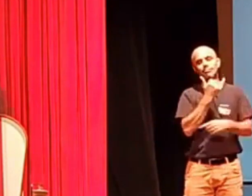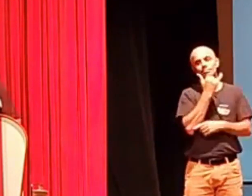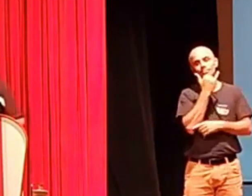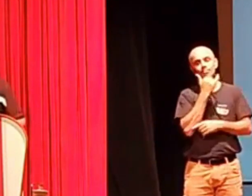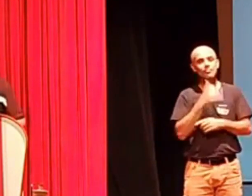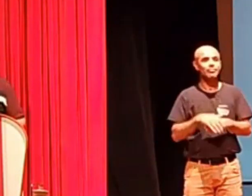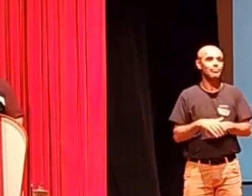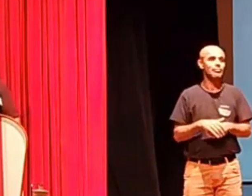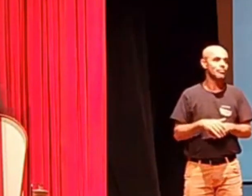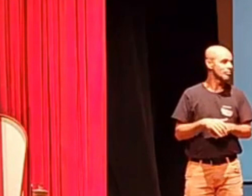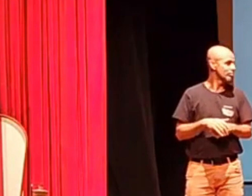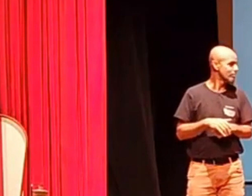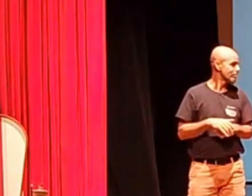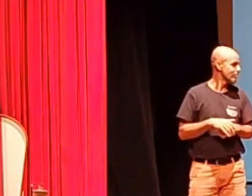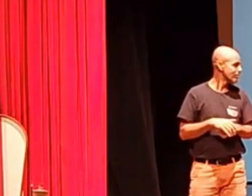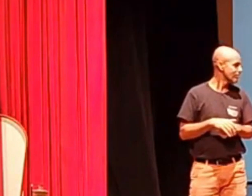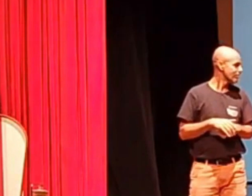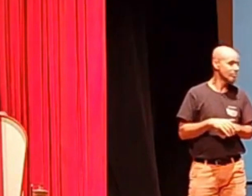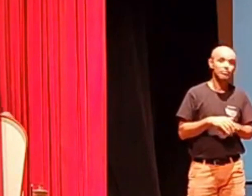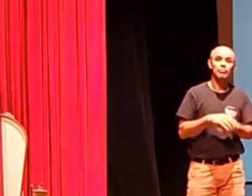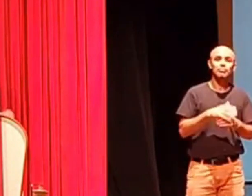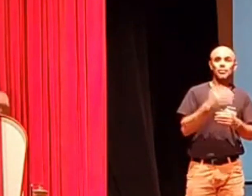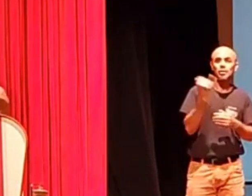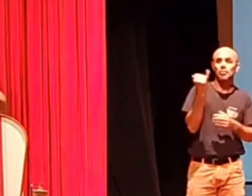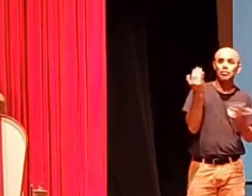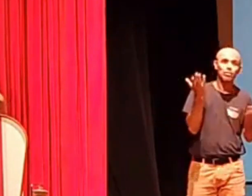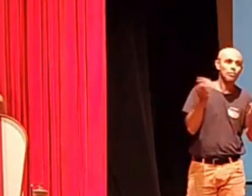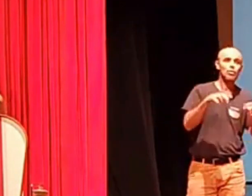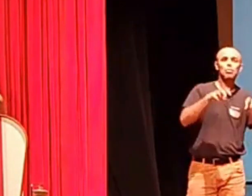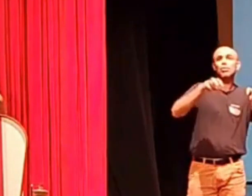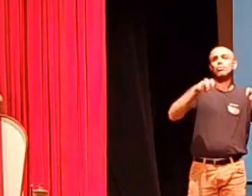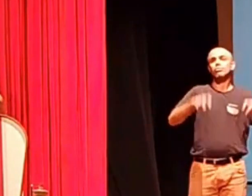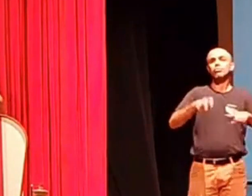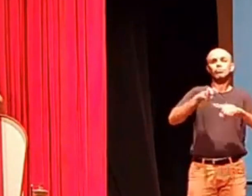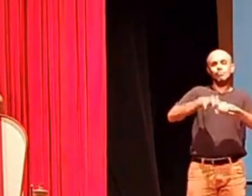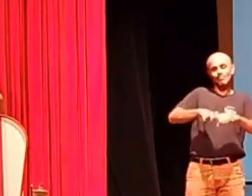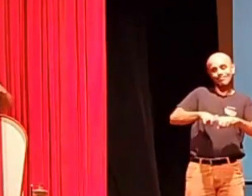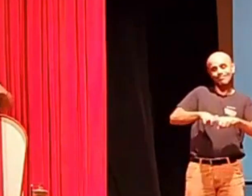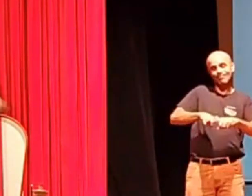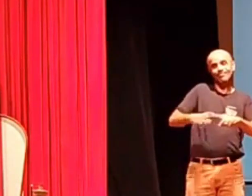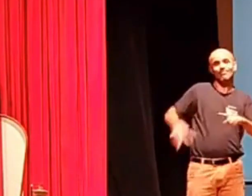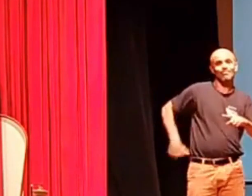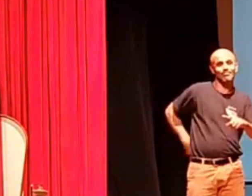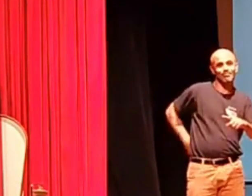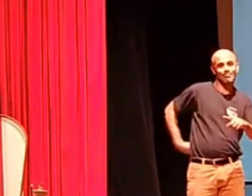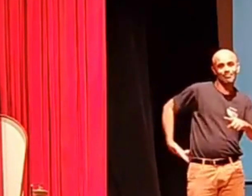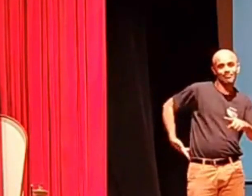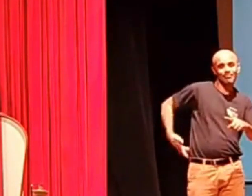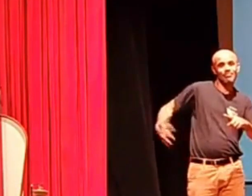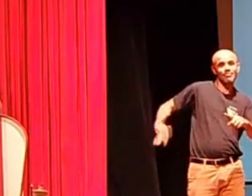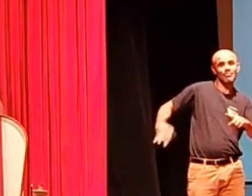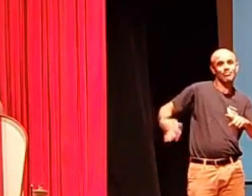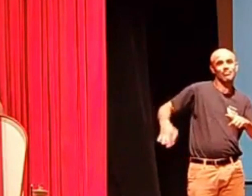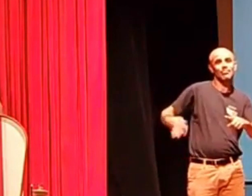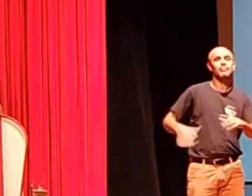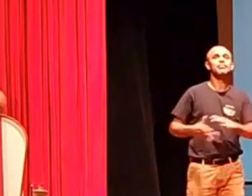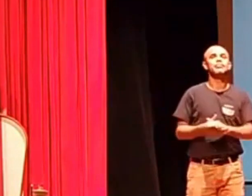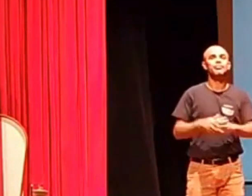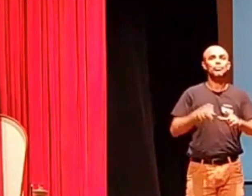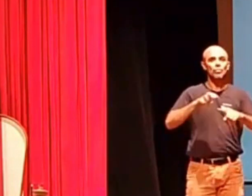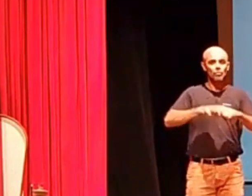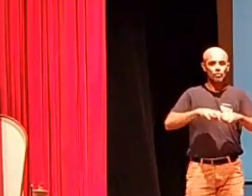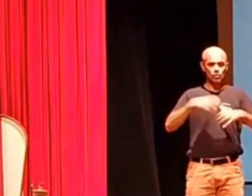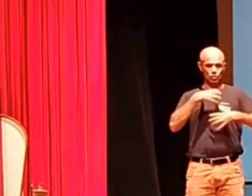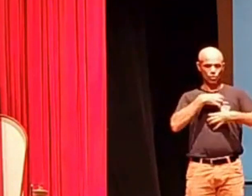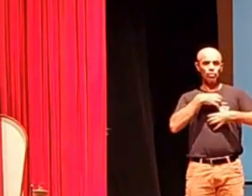Eu acho que é uma pergunta muito pertinente, até porque todo mundo ficou sentado há muito tempo, né? Mas esse